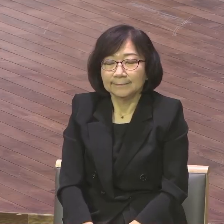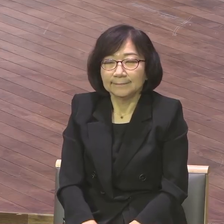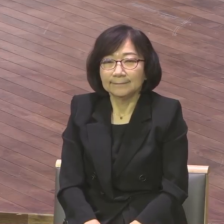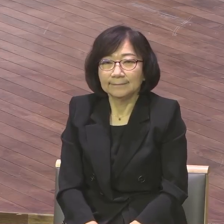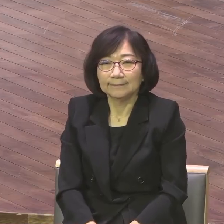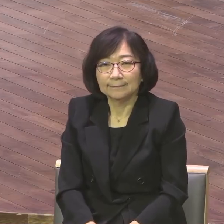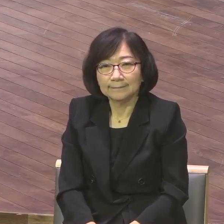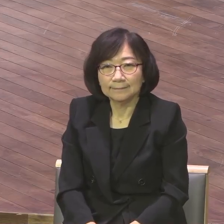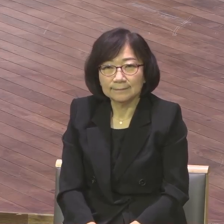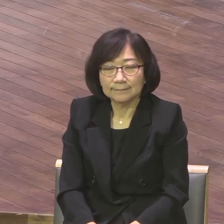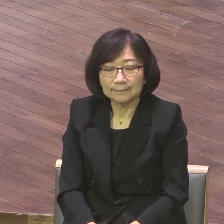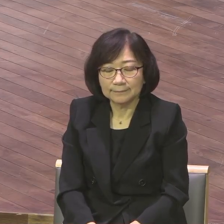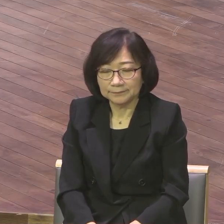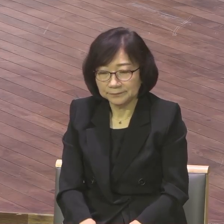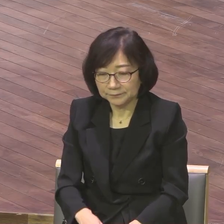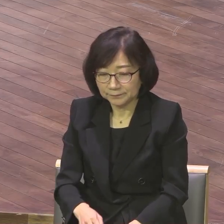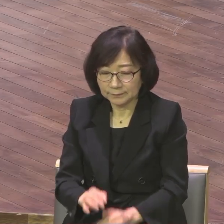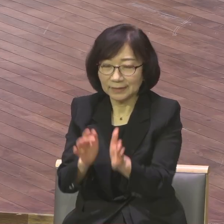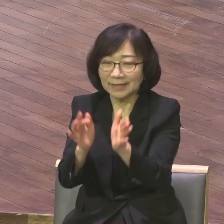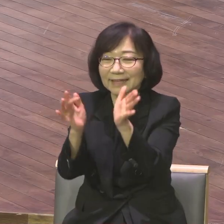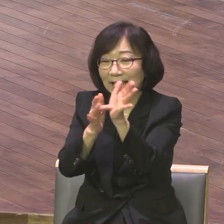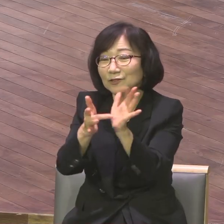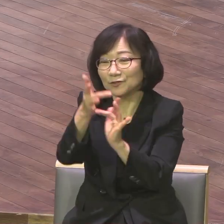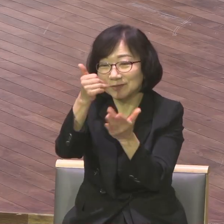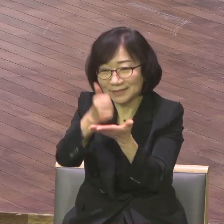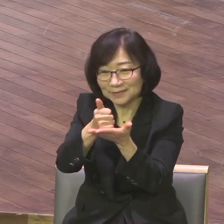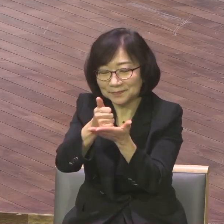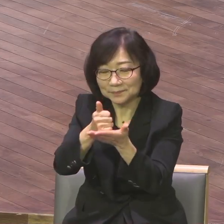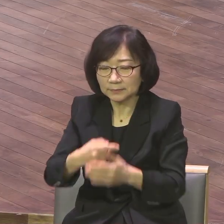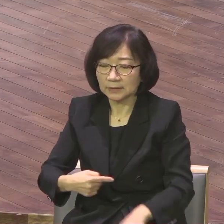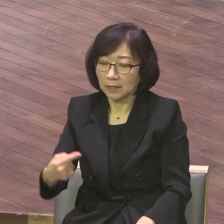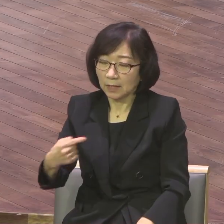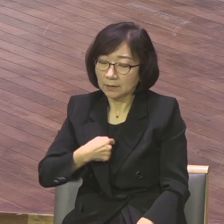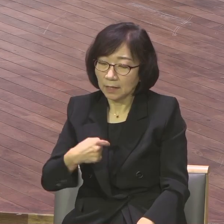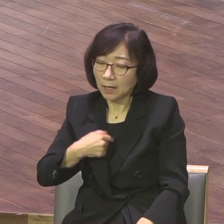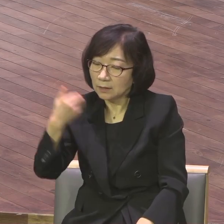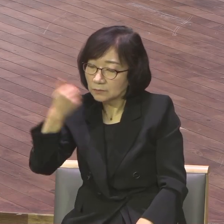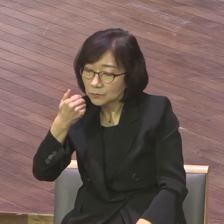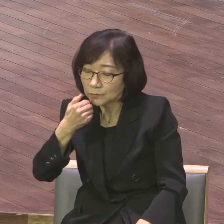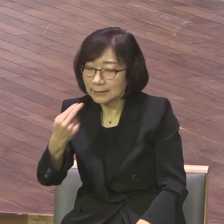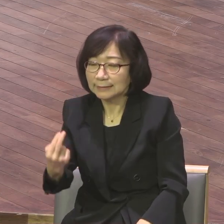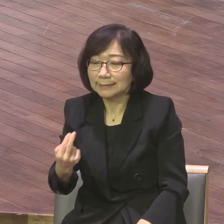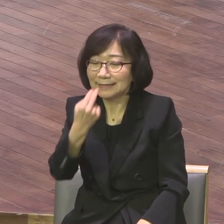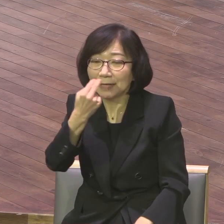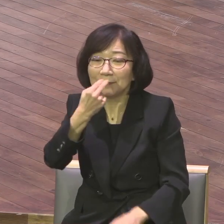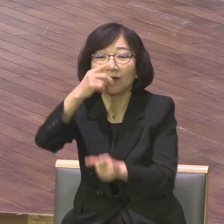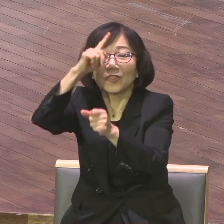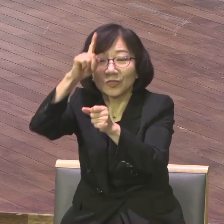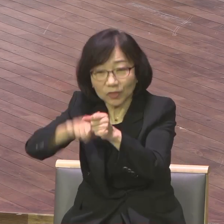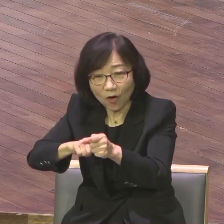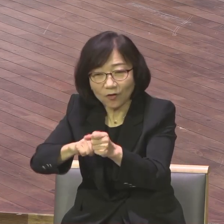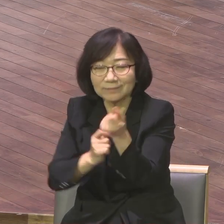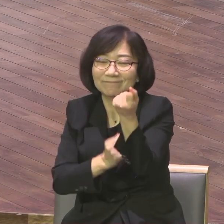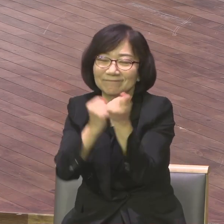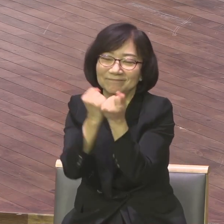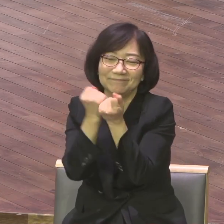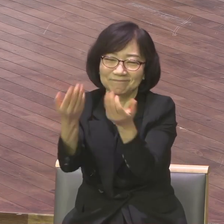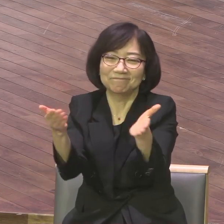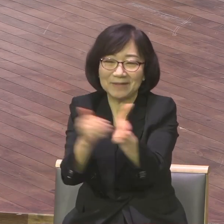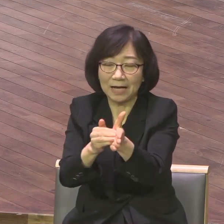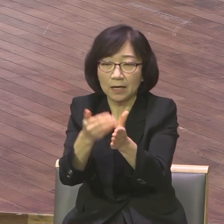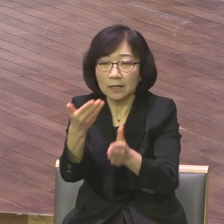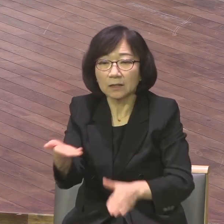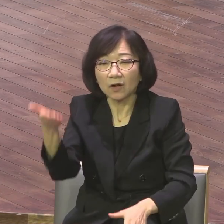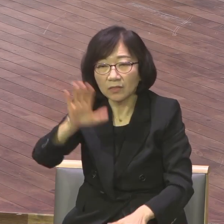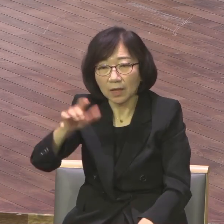예수님께서는 친히 자신이 영원한 생명을 주는 생명의 떡이심을 밝혔는데도 영원히